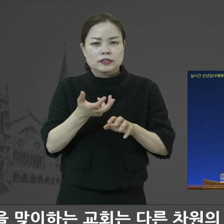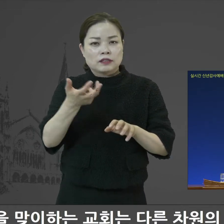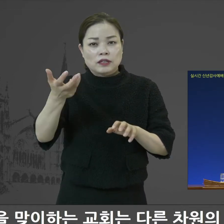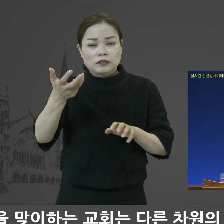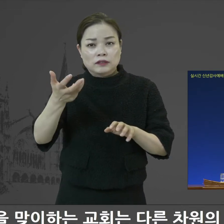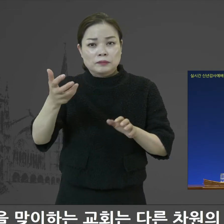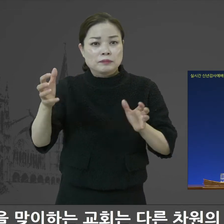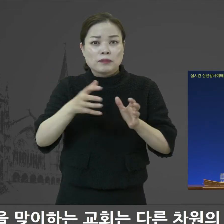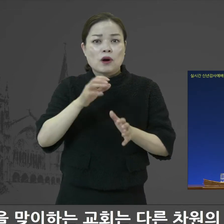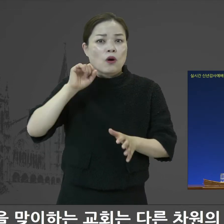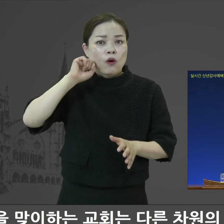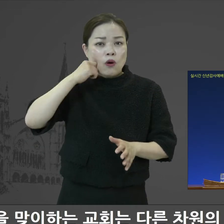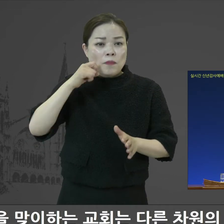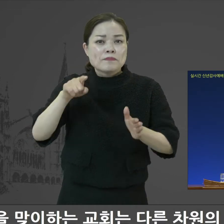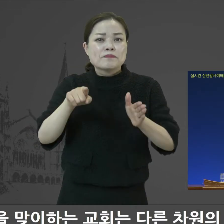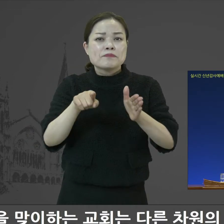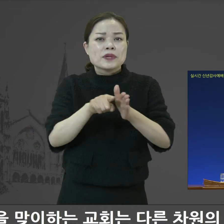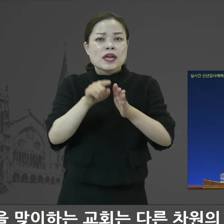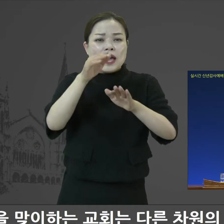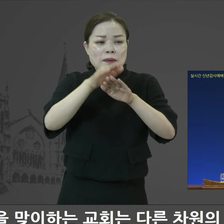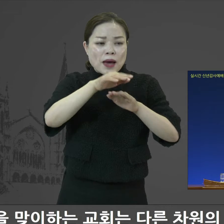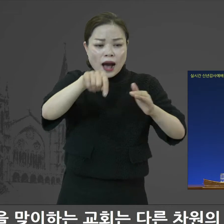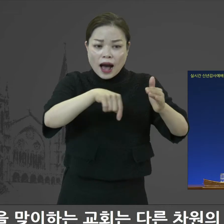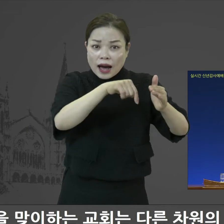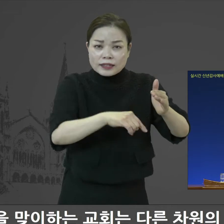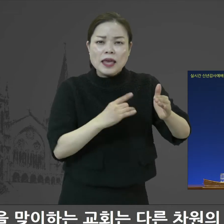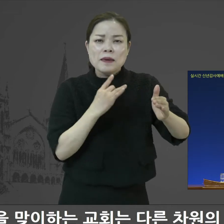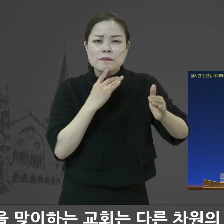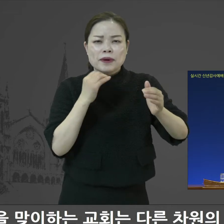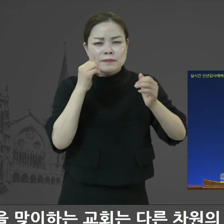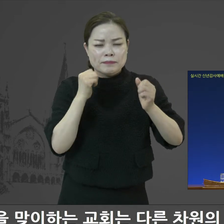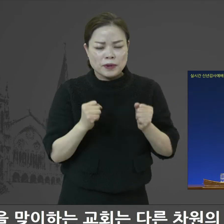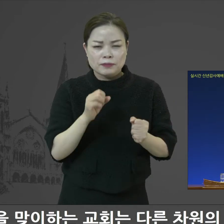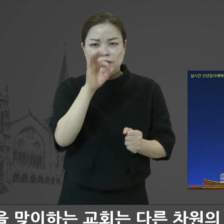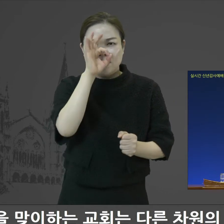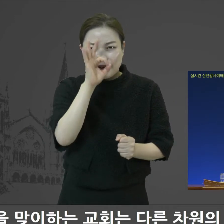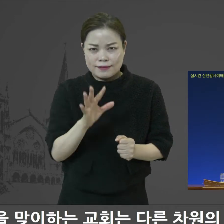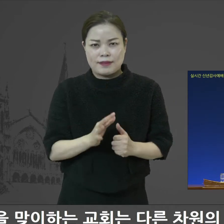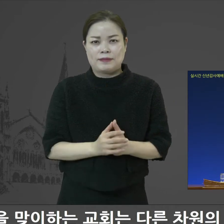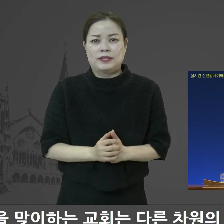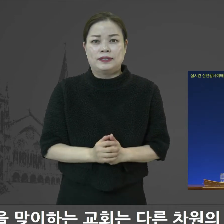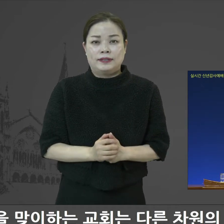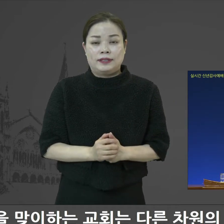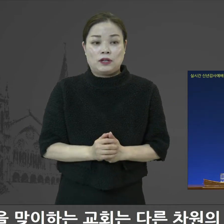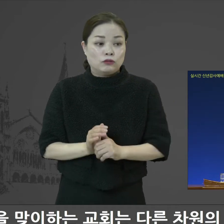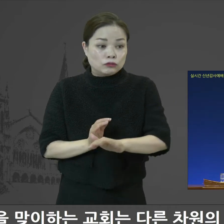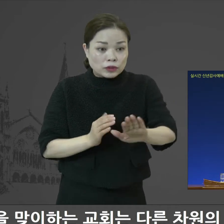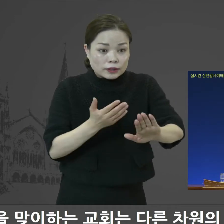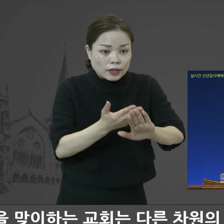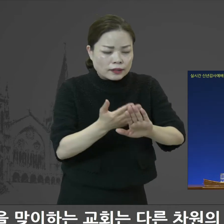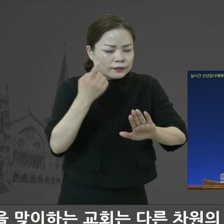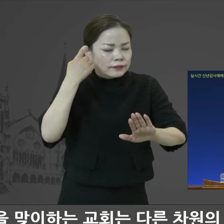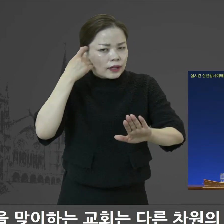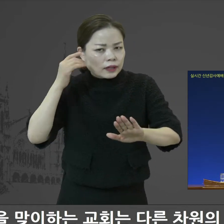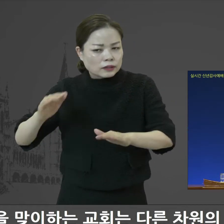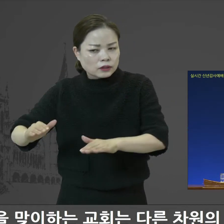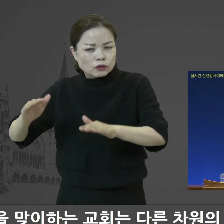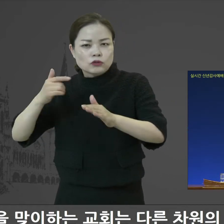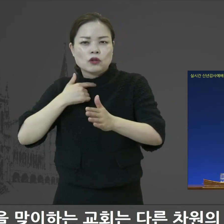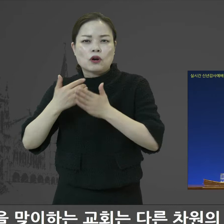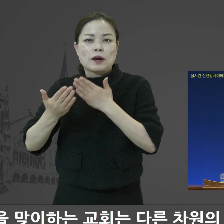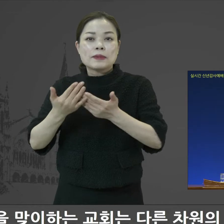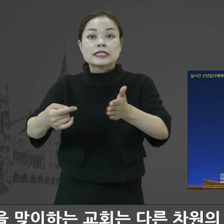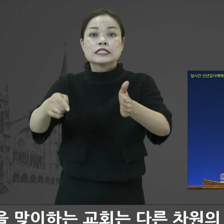없습니다. 하지만 믿음은 예배당 안에만 머물러서도 안 되는 거죠. 우리가 또 다른 차원의 성숙을